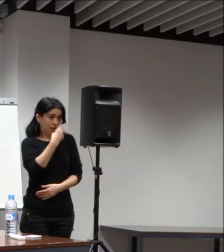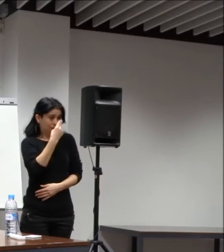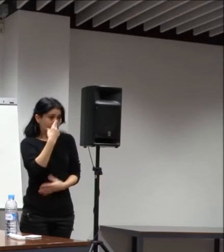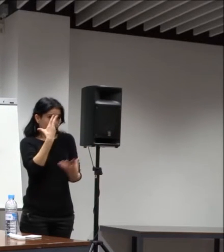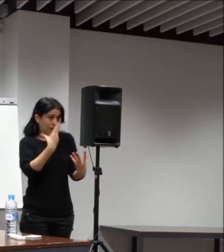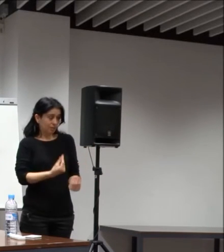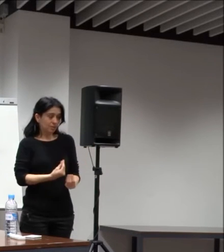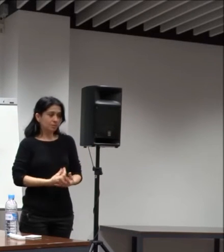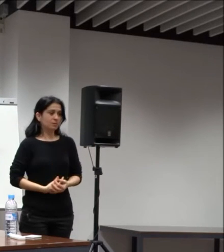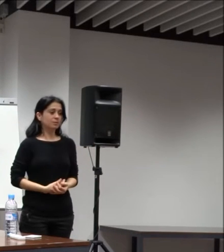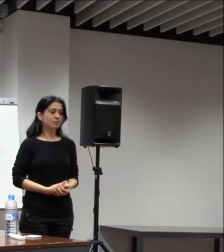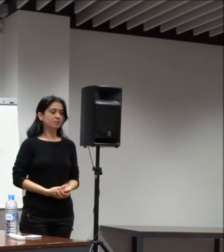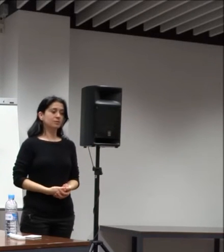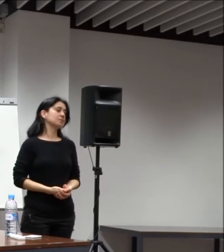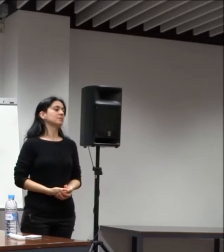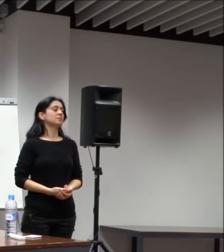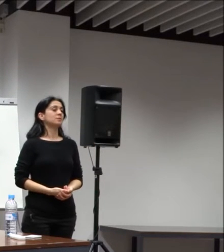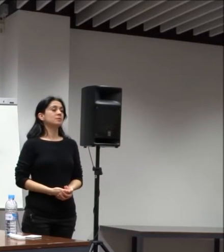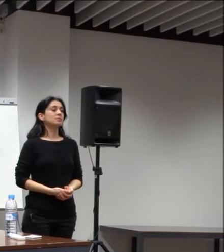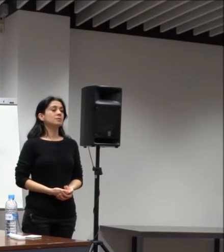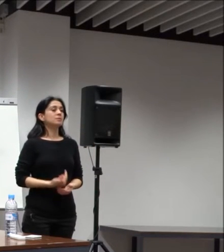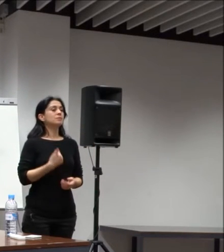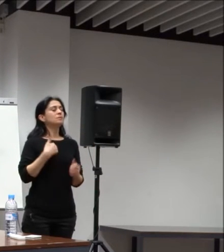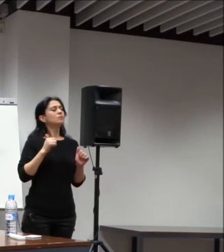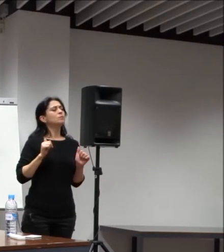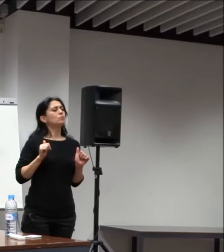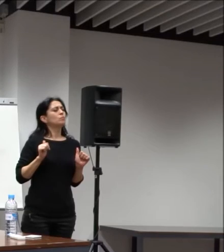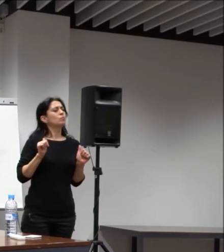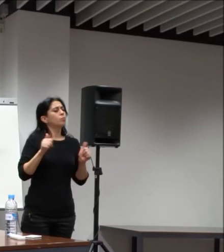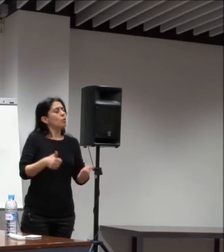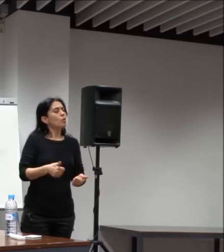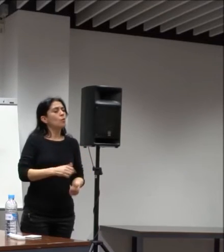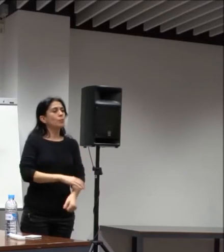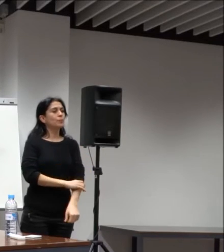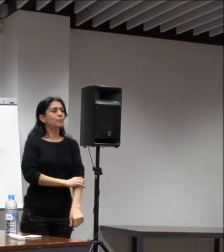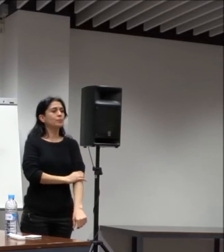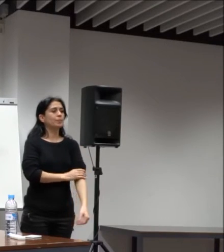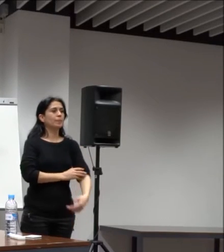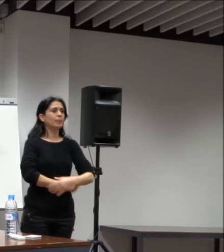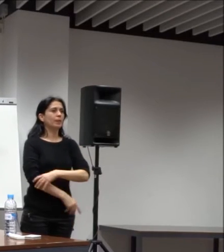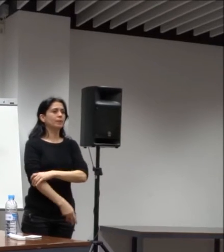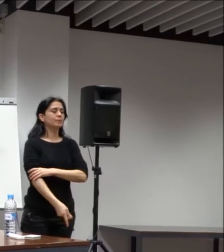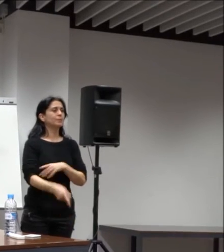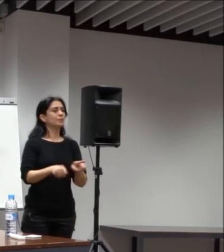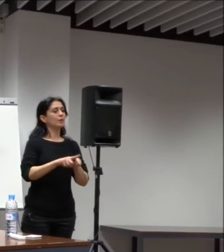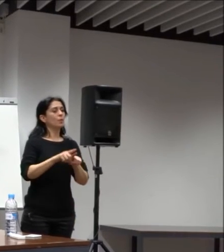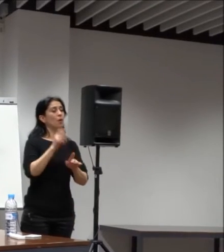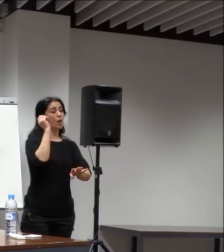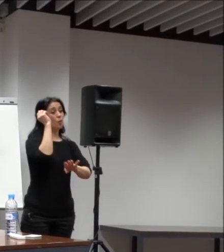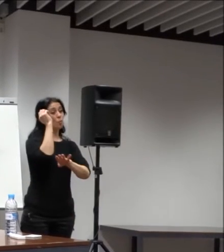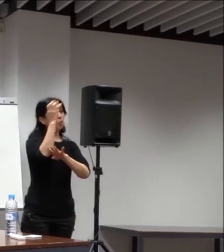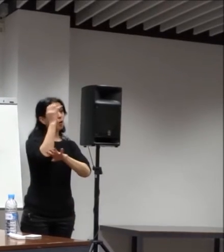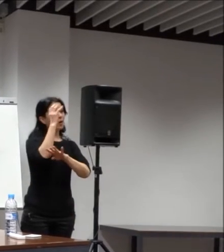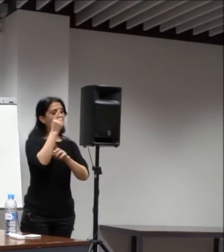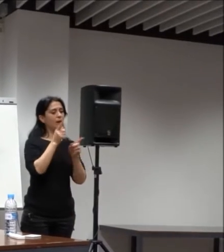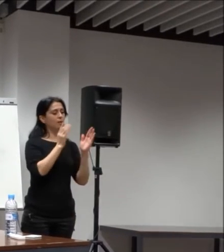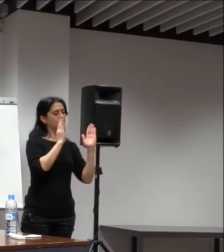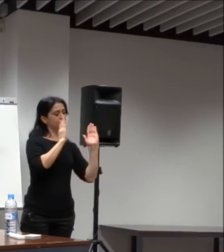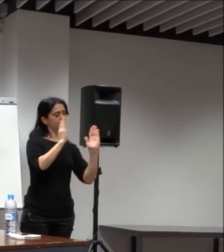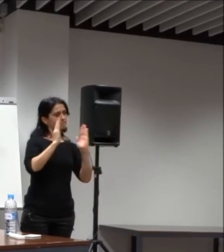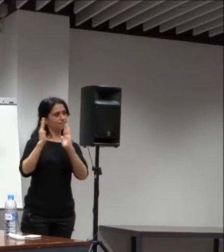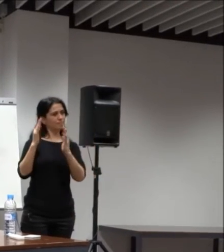y de gran actualidad. Vamos. Voy a empezar, vamos a dividir la ponencia en 10 puntos para que se pueda seguir el